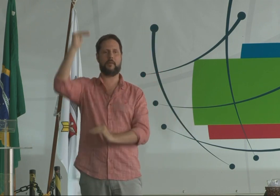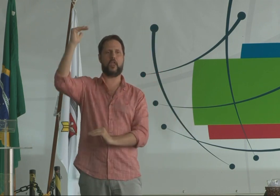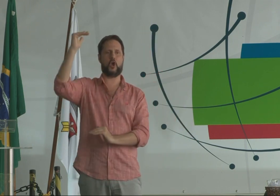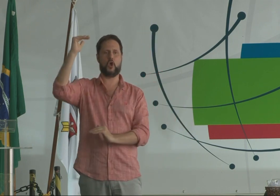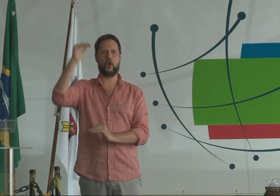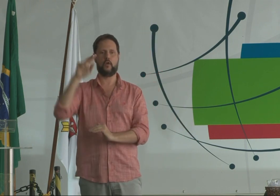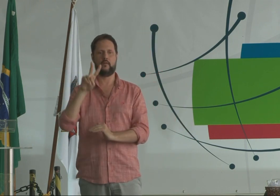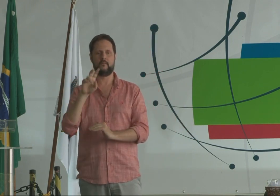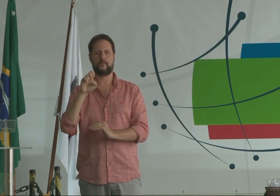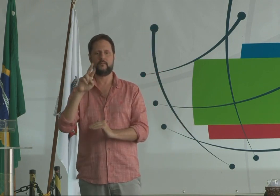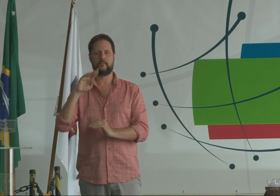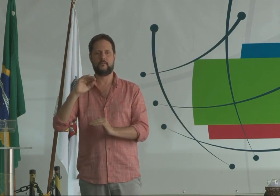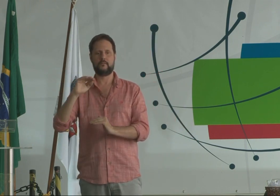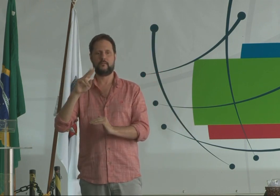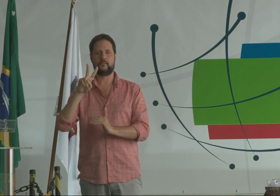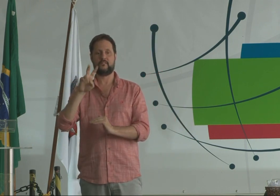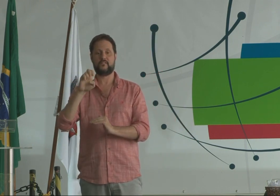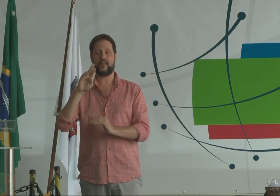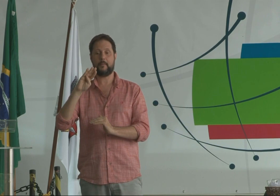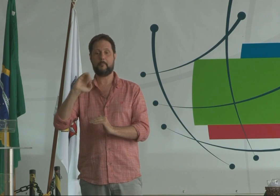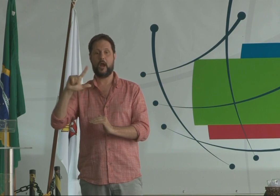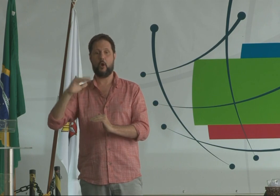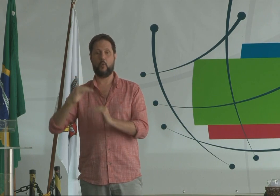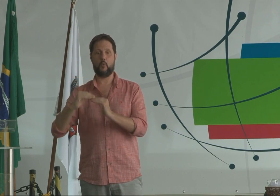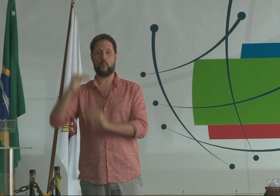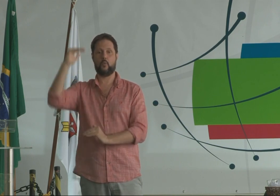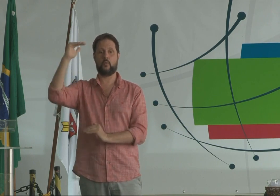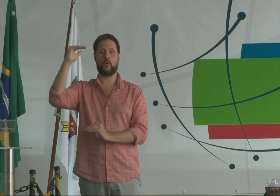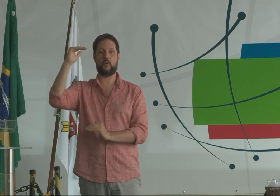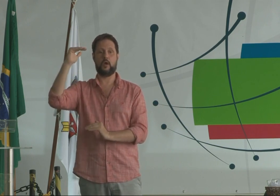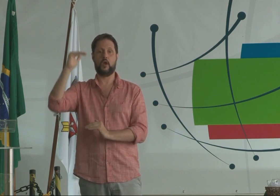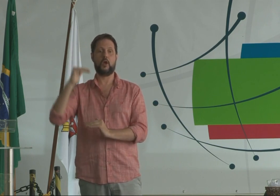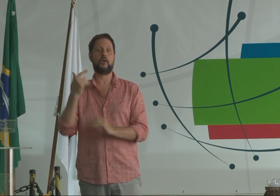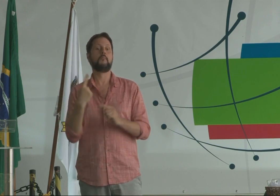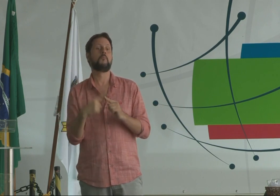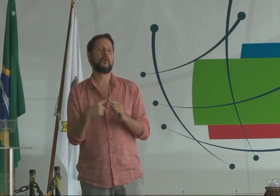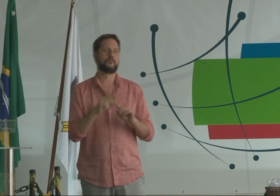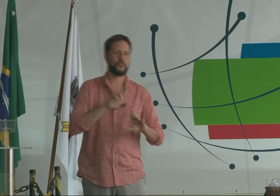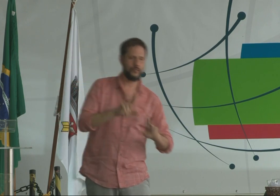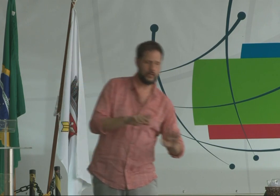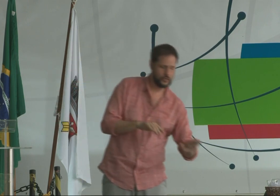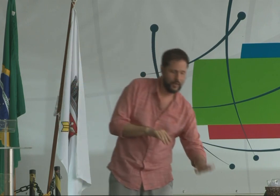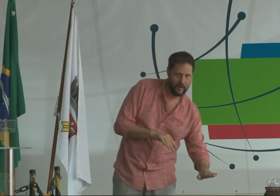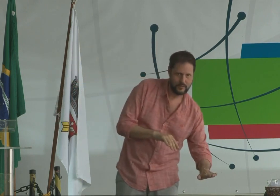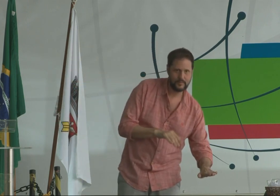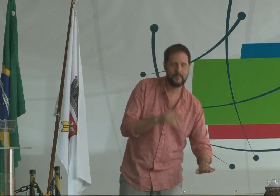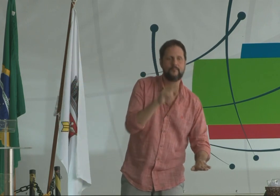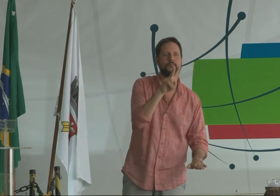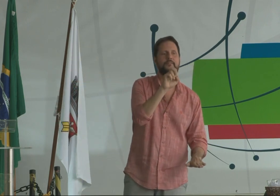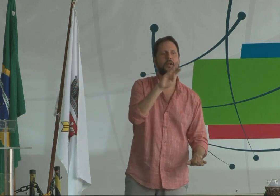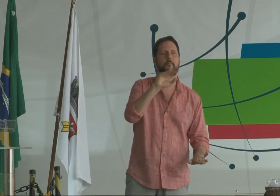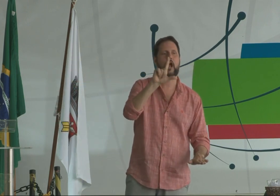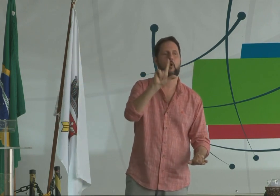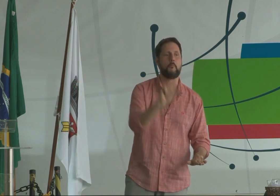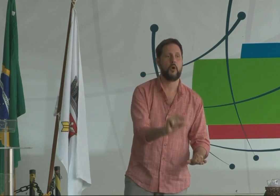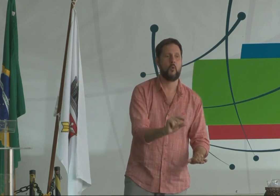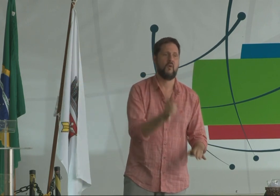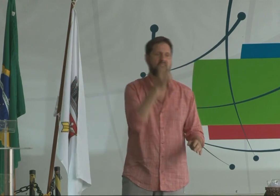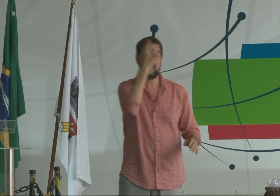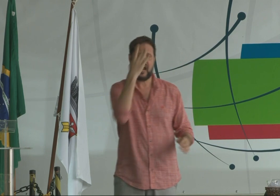eu sentia esse significado verbal maior. tinha essa... Tinha uma valorização maior